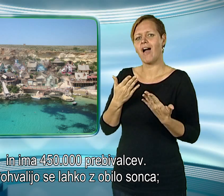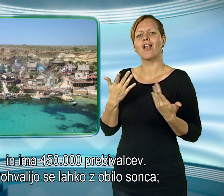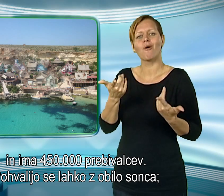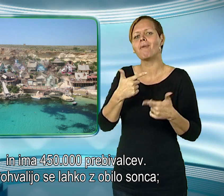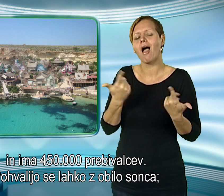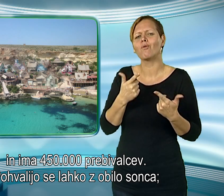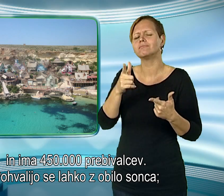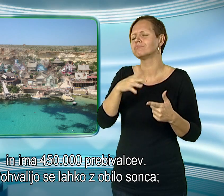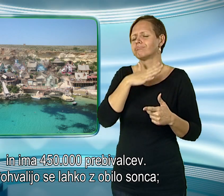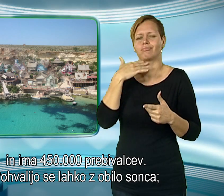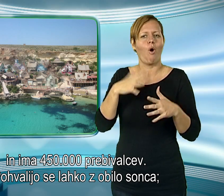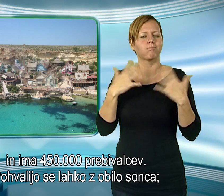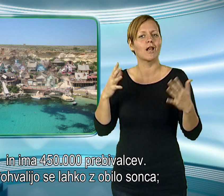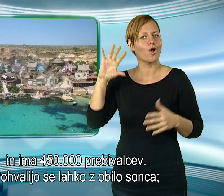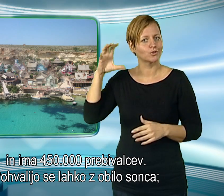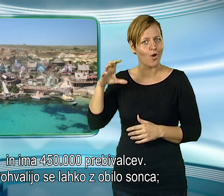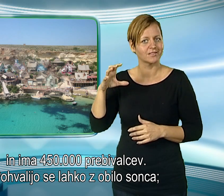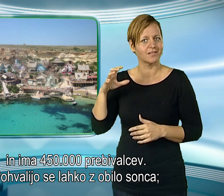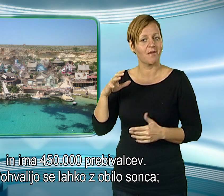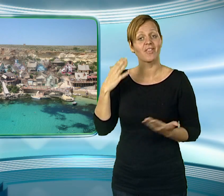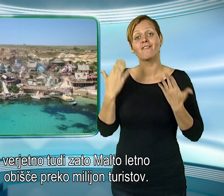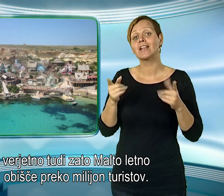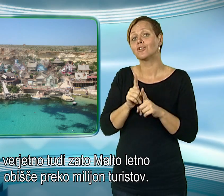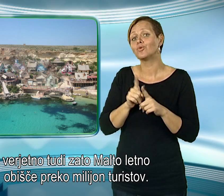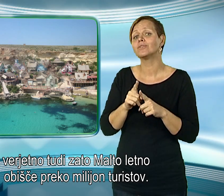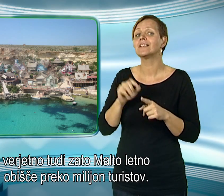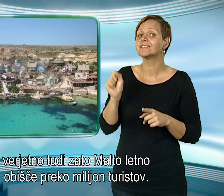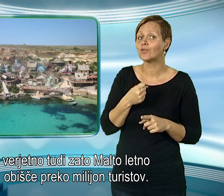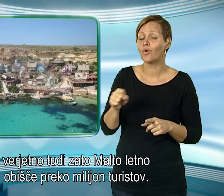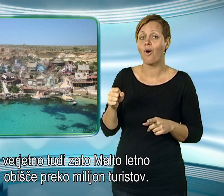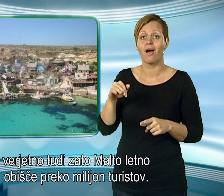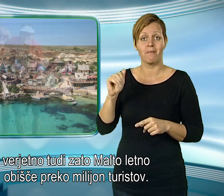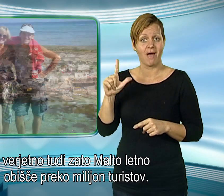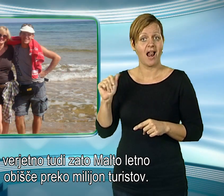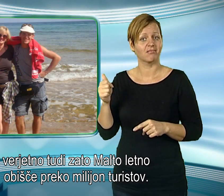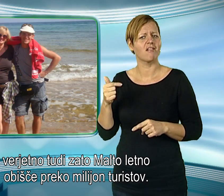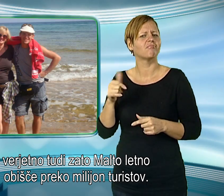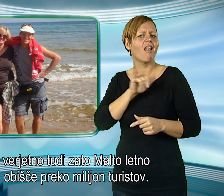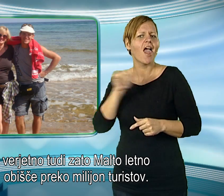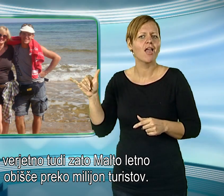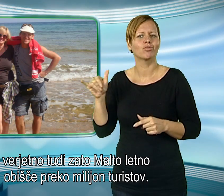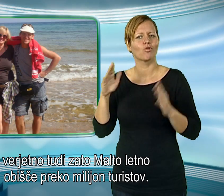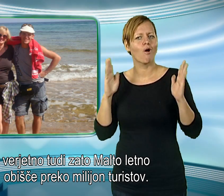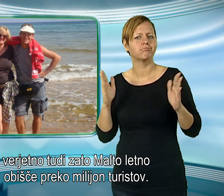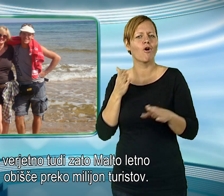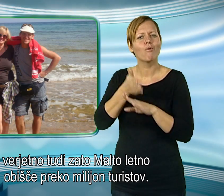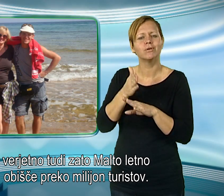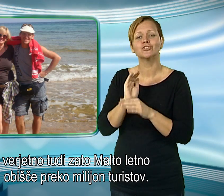Pohvalijo se lahko z obilo sonca. Verjetno tudi zato Malto letno obišče preko 1 milijon turistov.